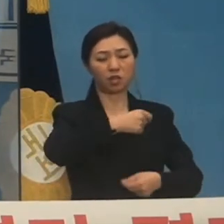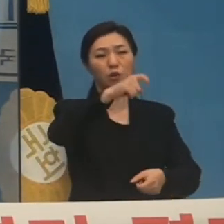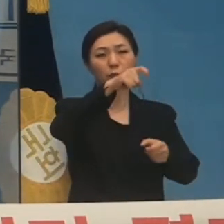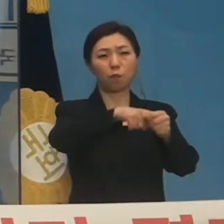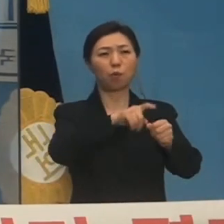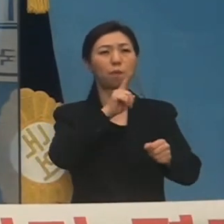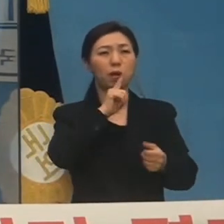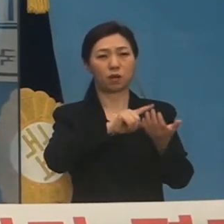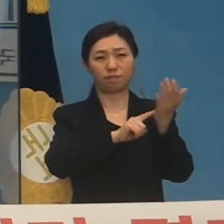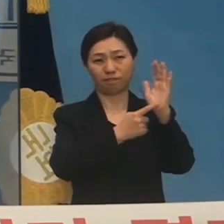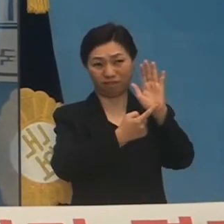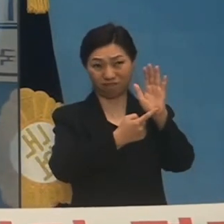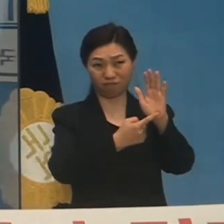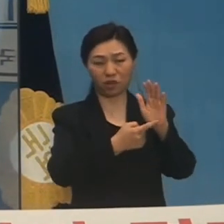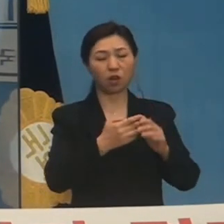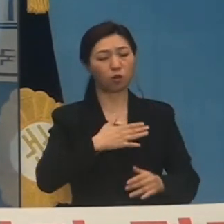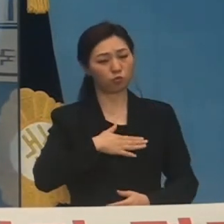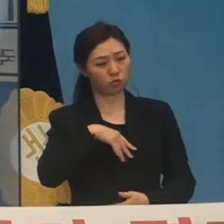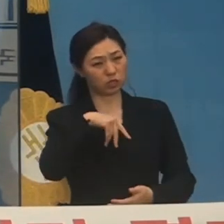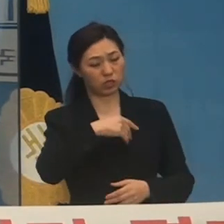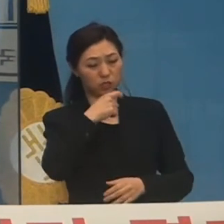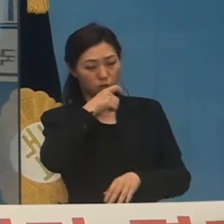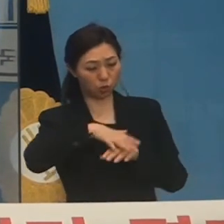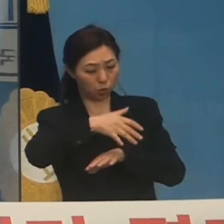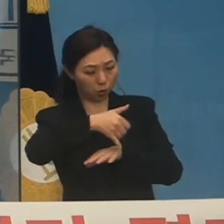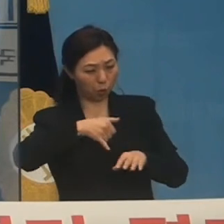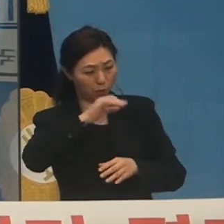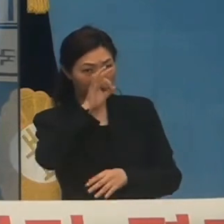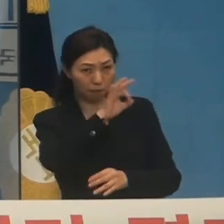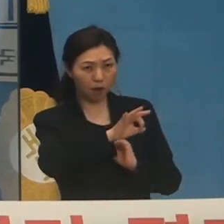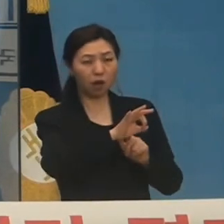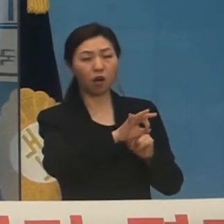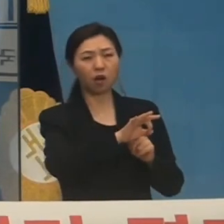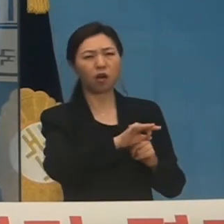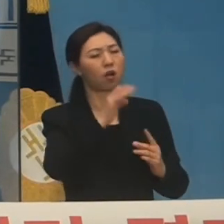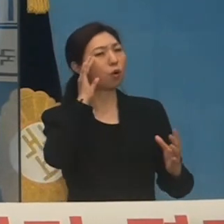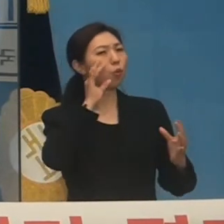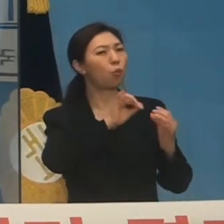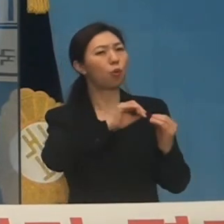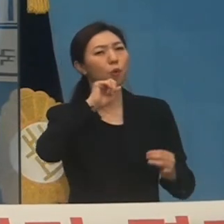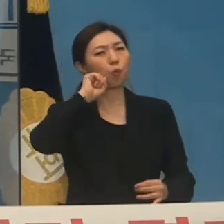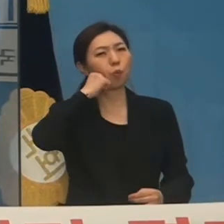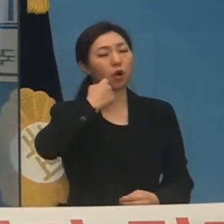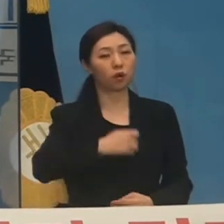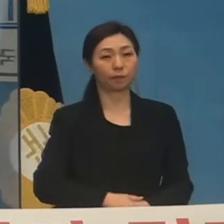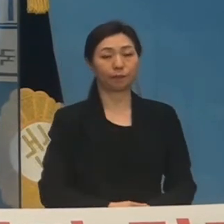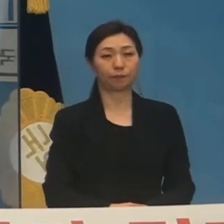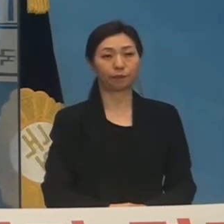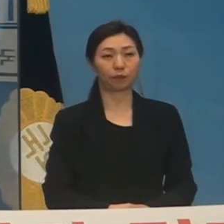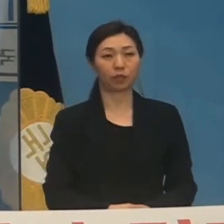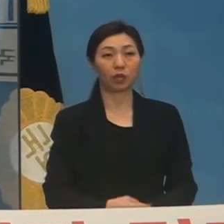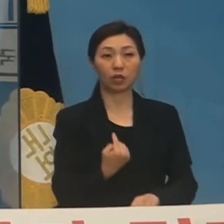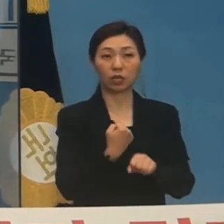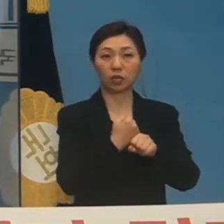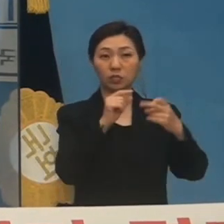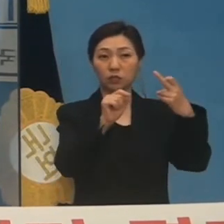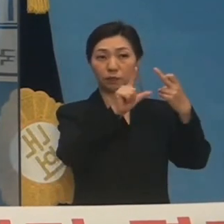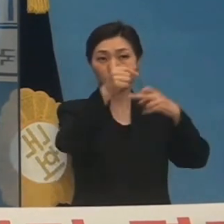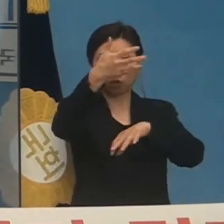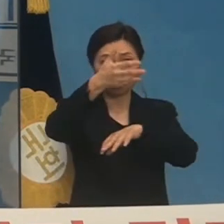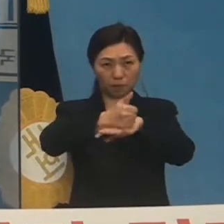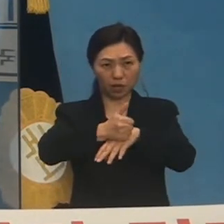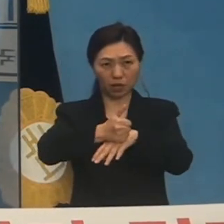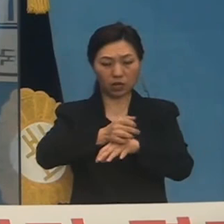합니다. 이에 우리는 결코 동의할 수 없습니다. 지난 12월 말 정부의 시장정리 계획